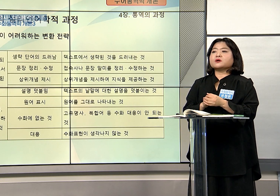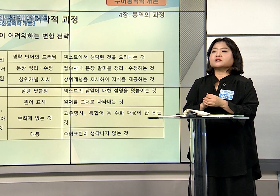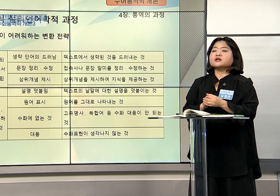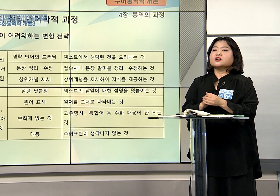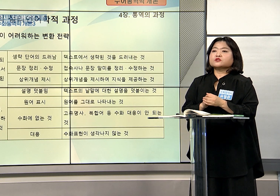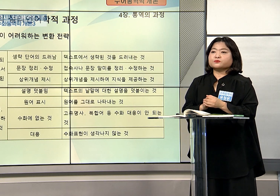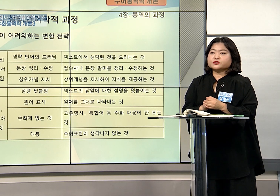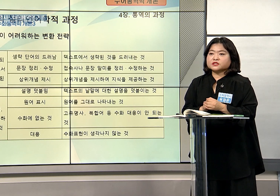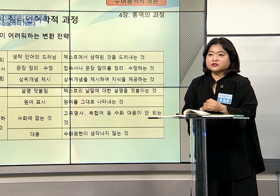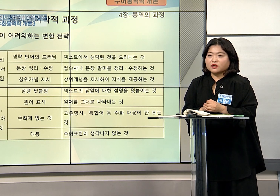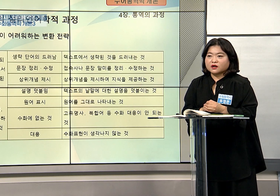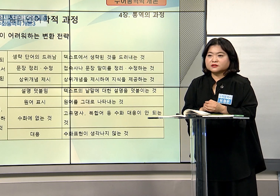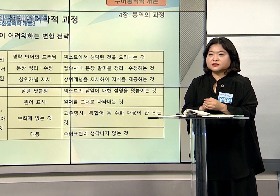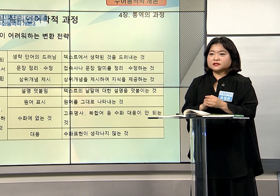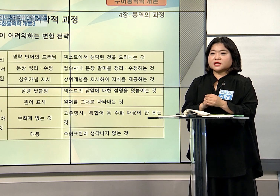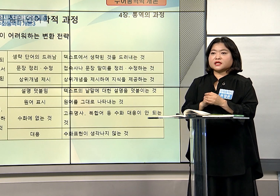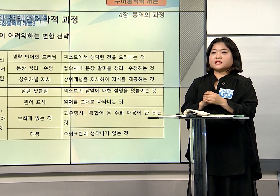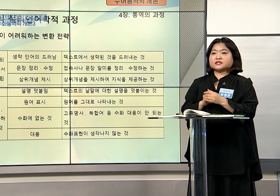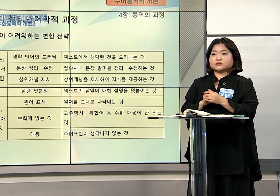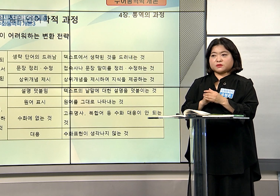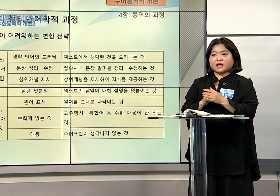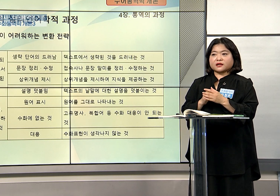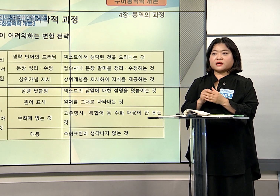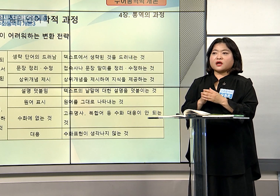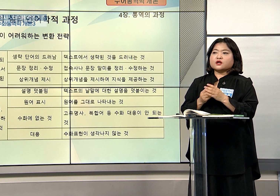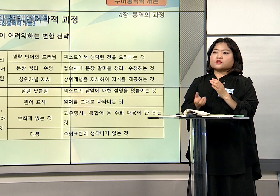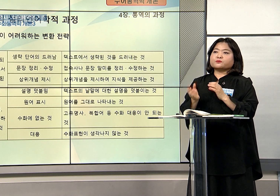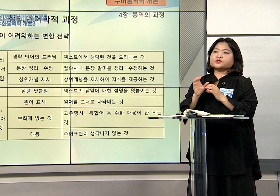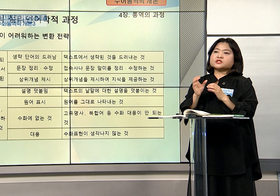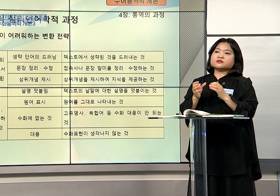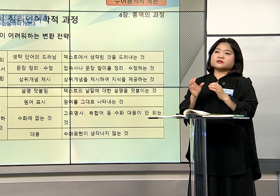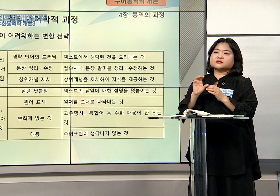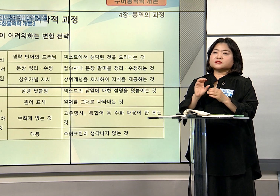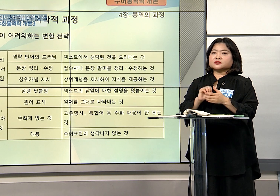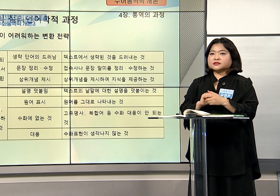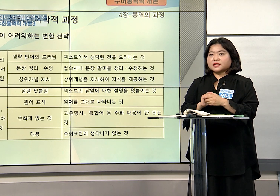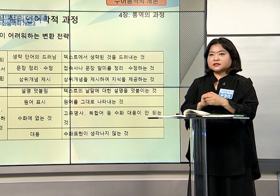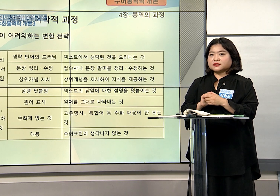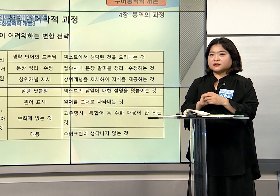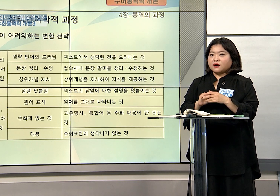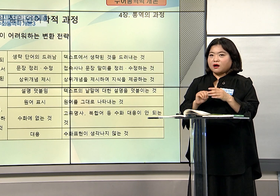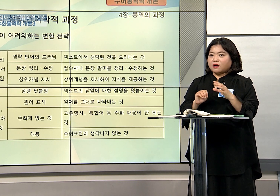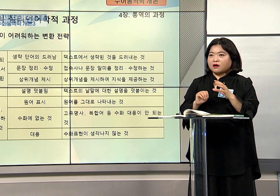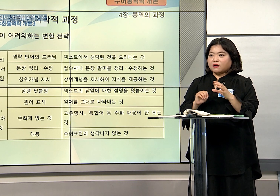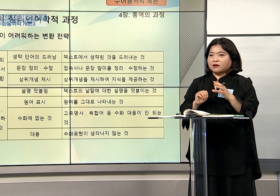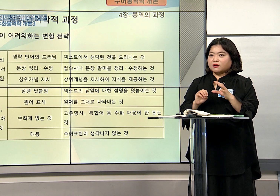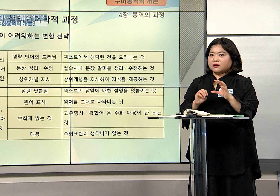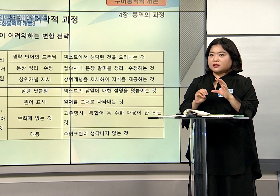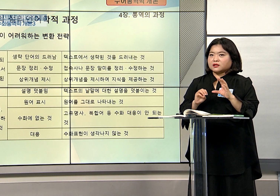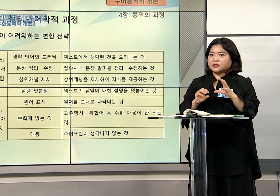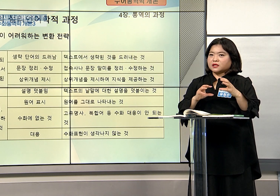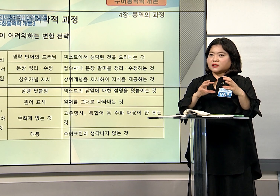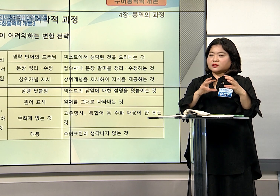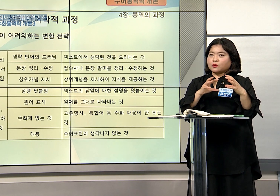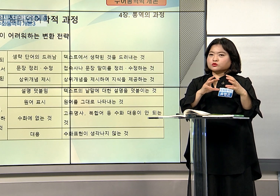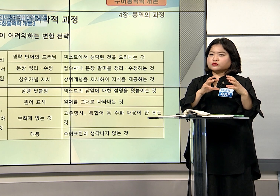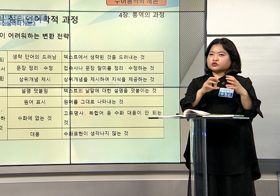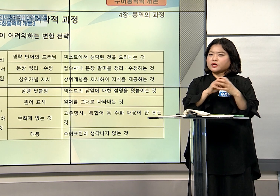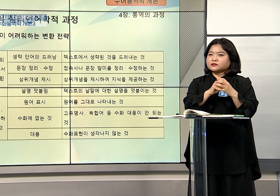설명을 덧붙이는 것 등이 있습니다. 덧붙이는 것들은 사실 이 너무